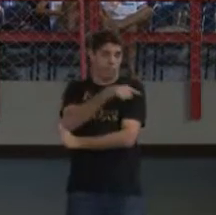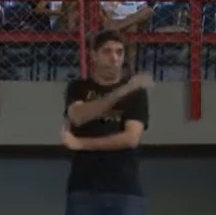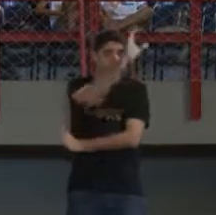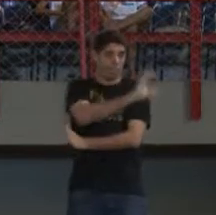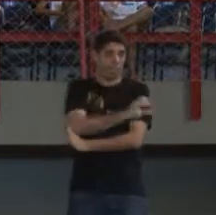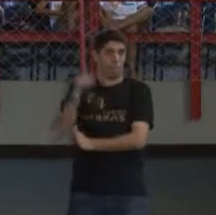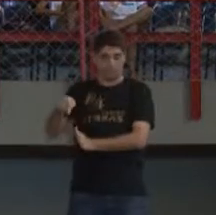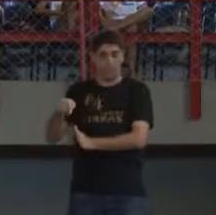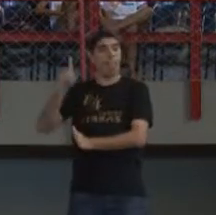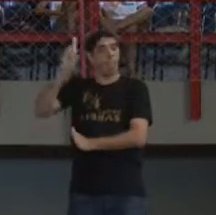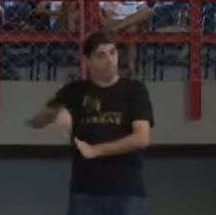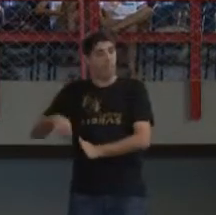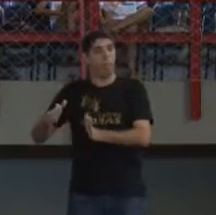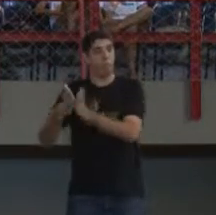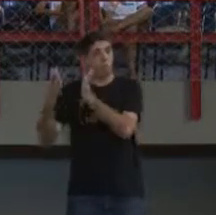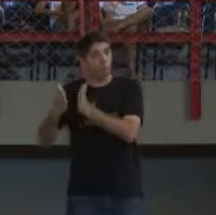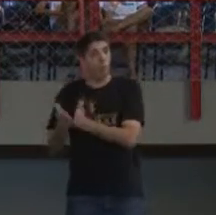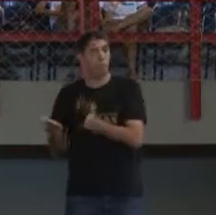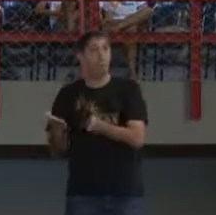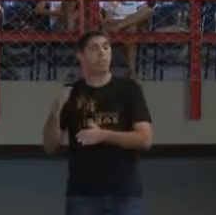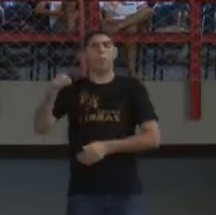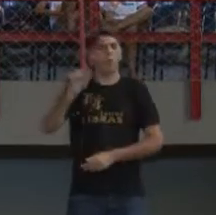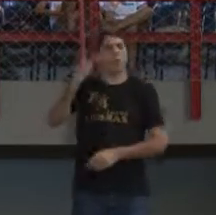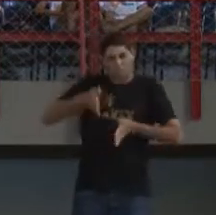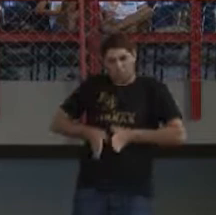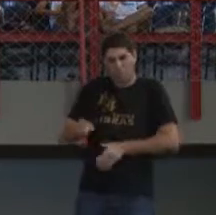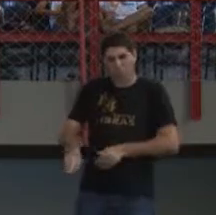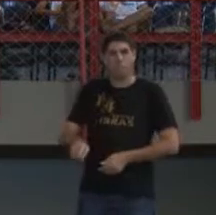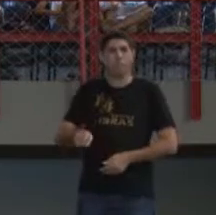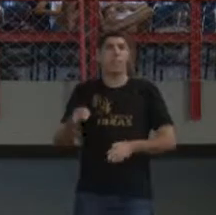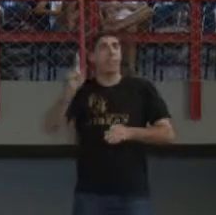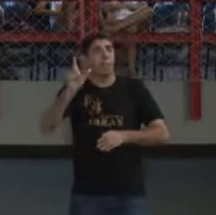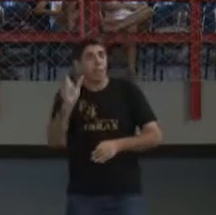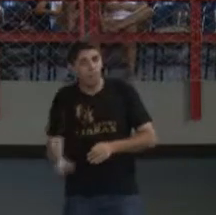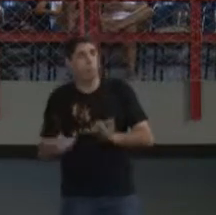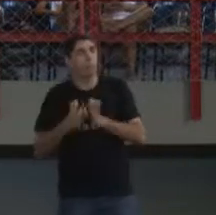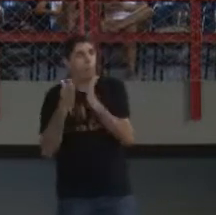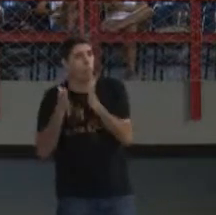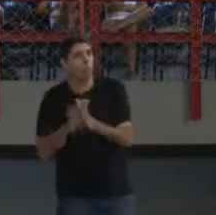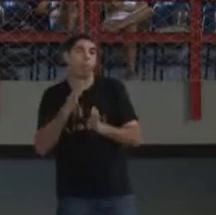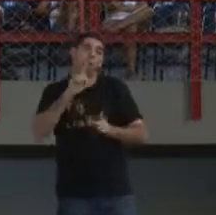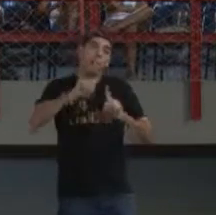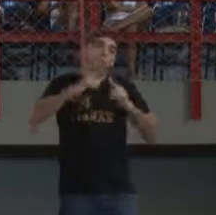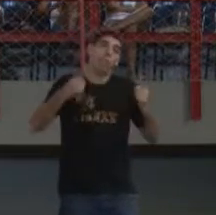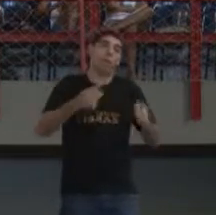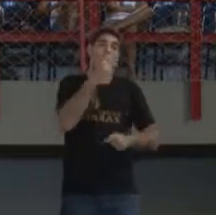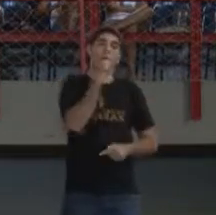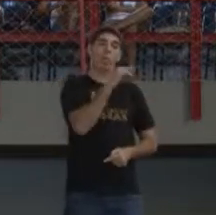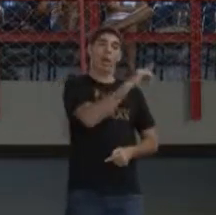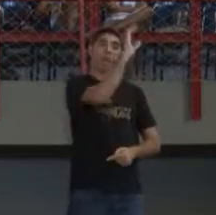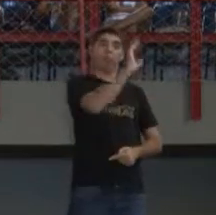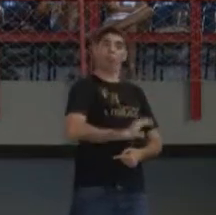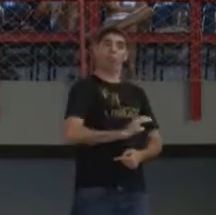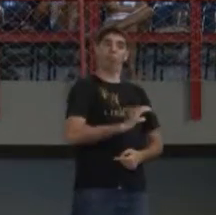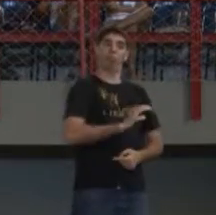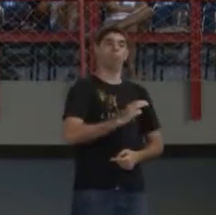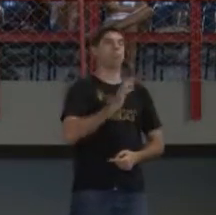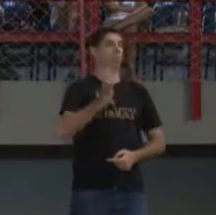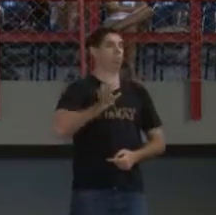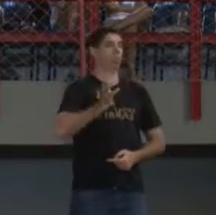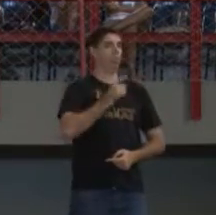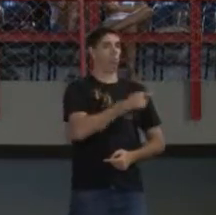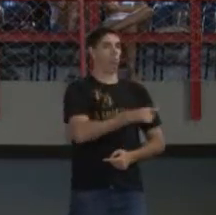quê? Um menino pobre que tem um pai rico. E o que mais? Menino pobre que tem um pai